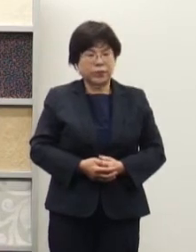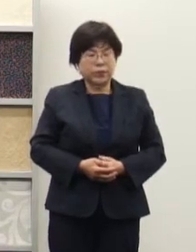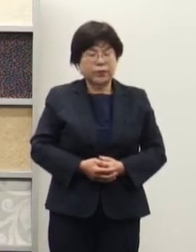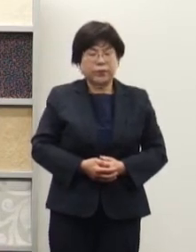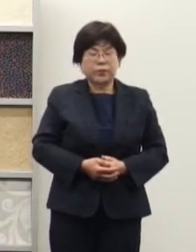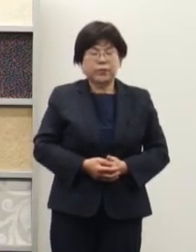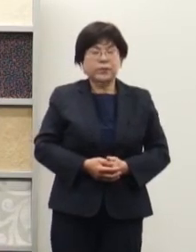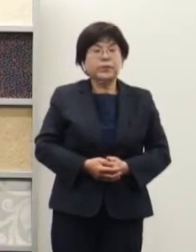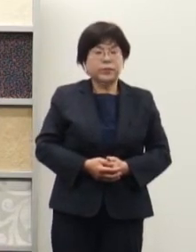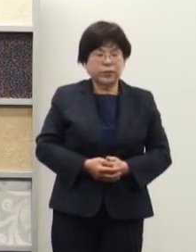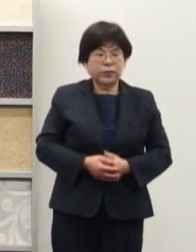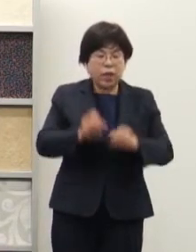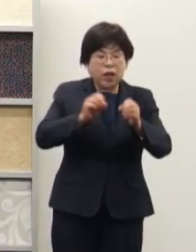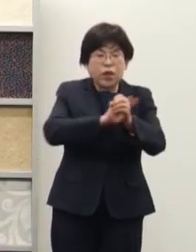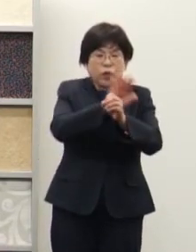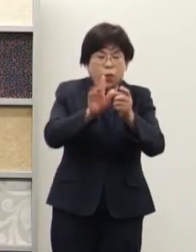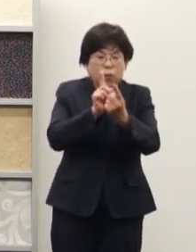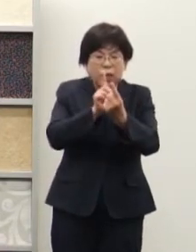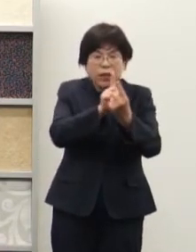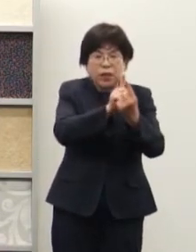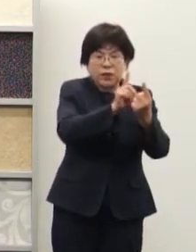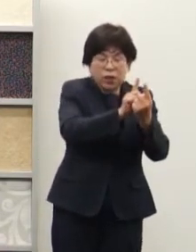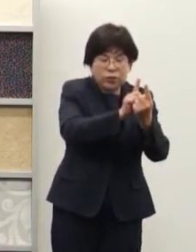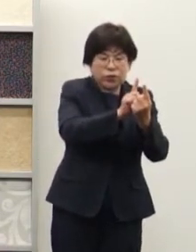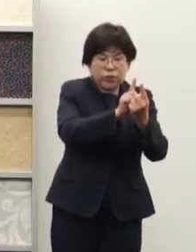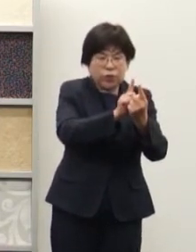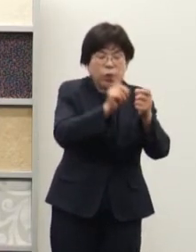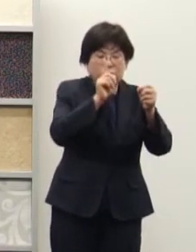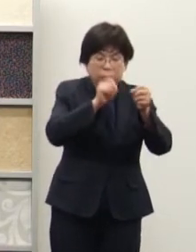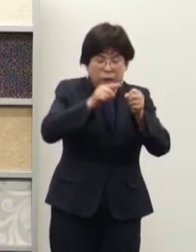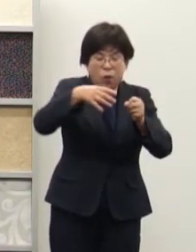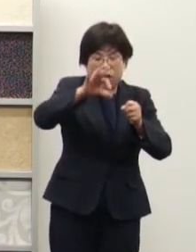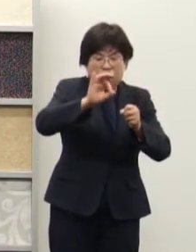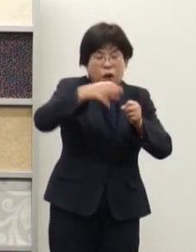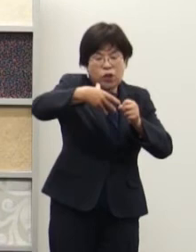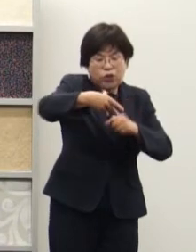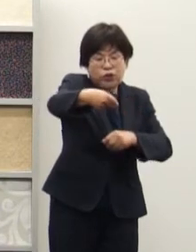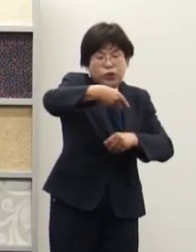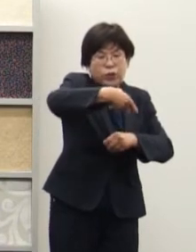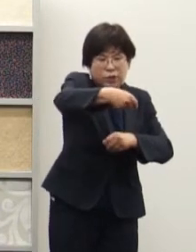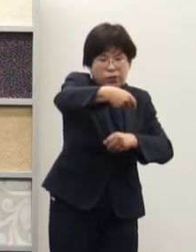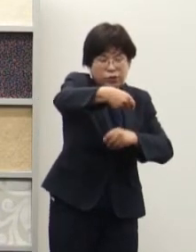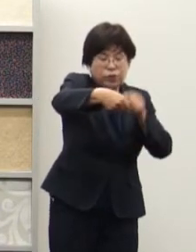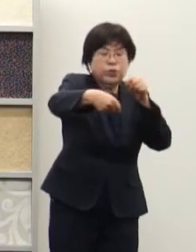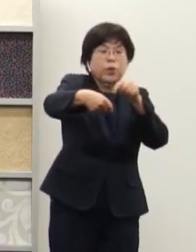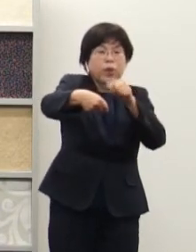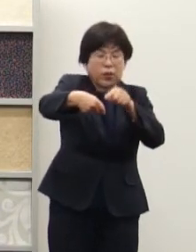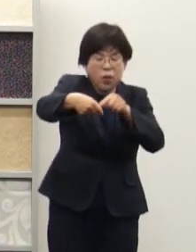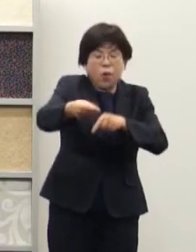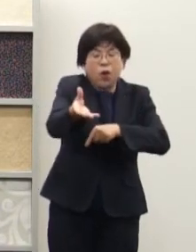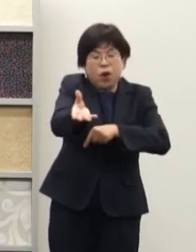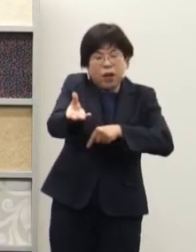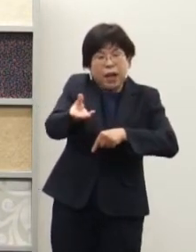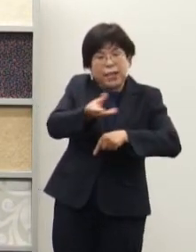第2に、コロナ対策融資などからの借り換え融資制度を創設いたします。